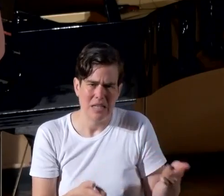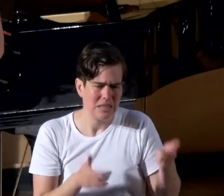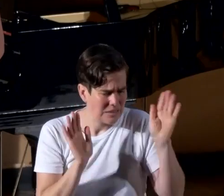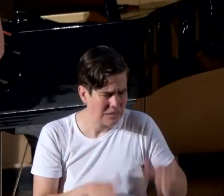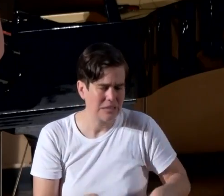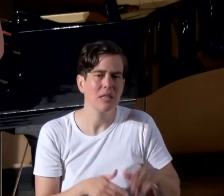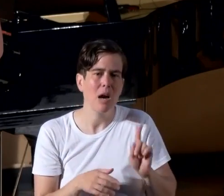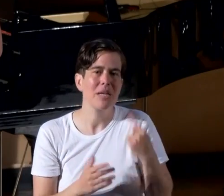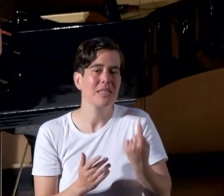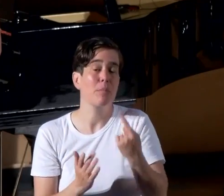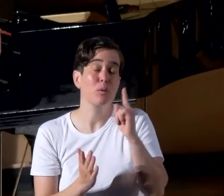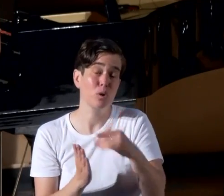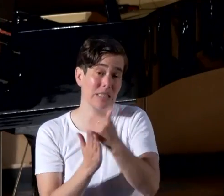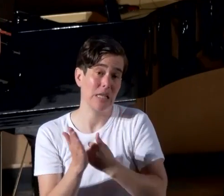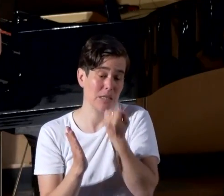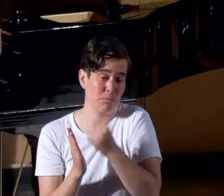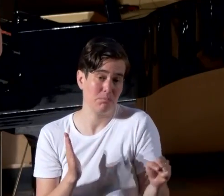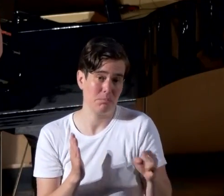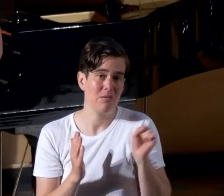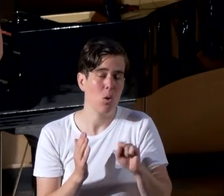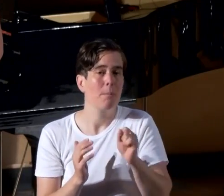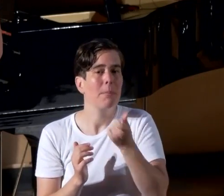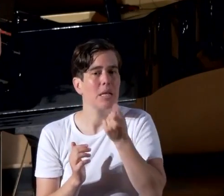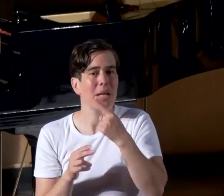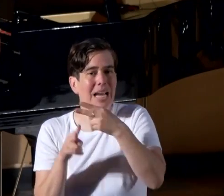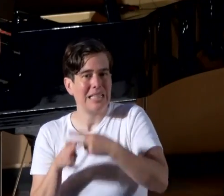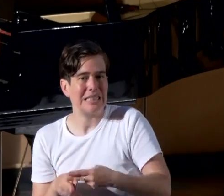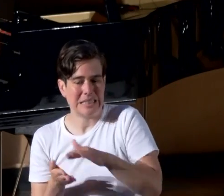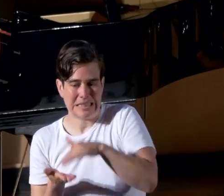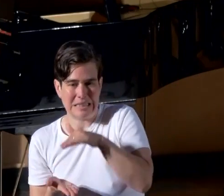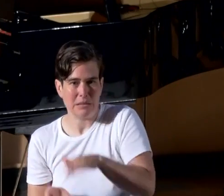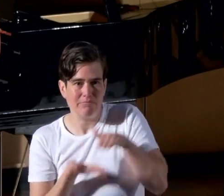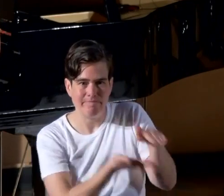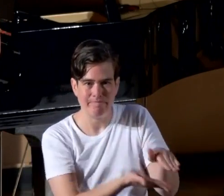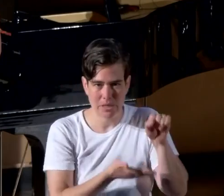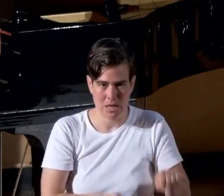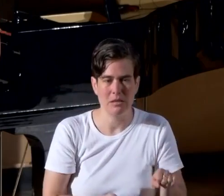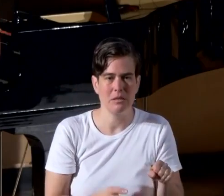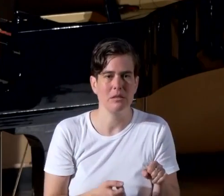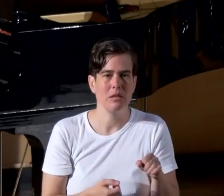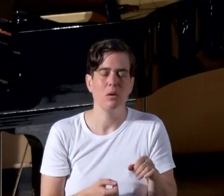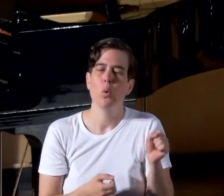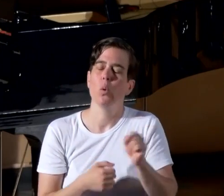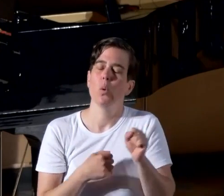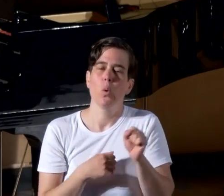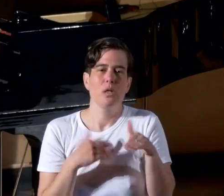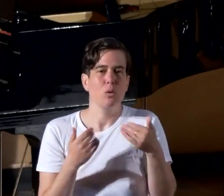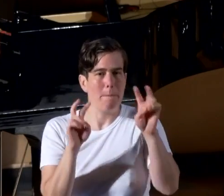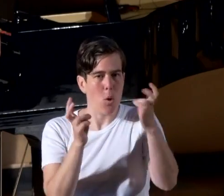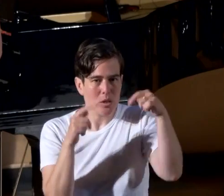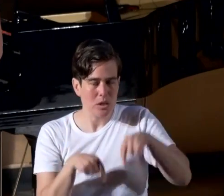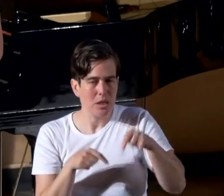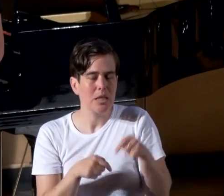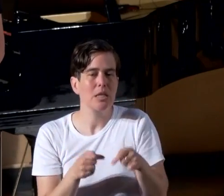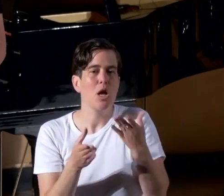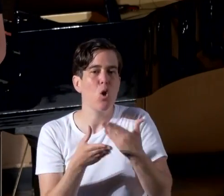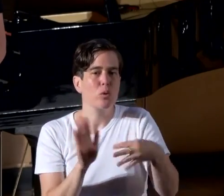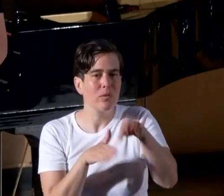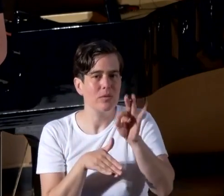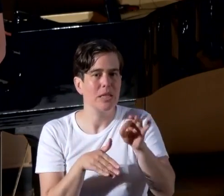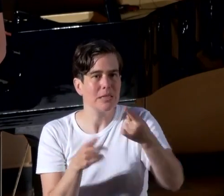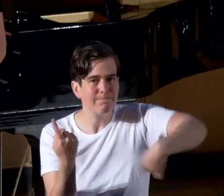muss er Vorschriften verletzen, indem er Medikamente aus Restbeständen verwendet. Ich finde, niemand verkörpert das Motto, sei ein Teil der